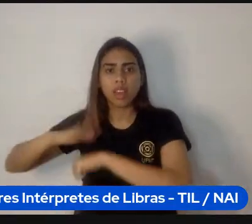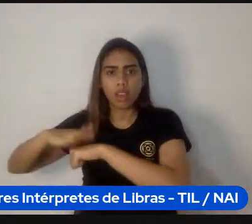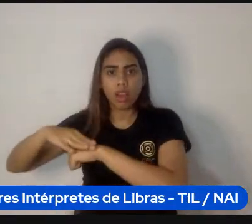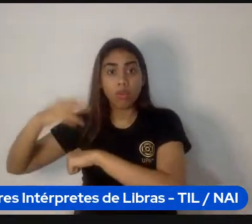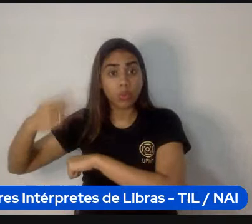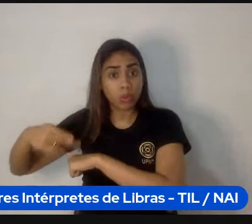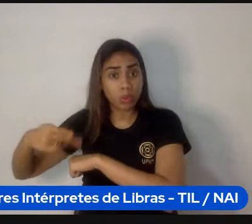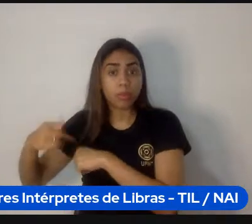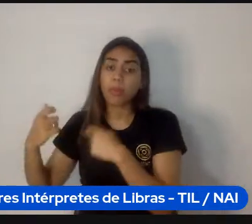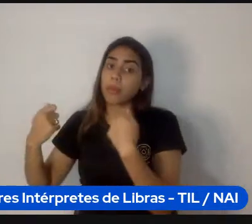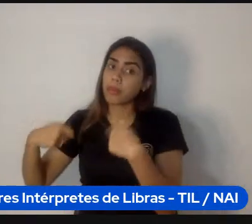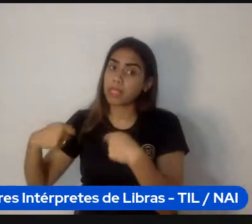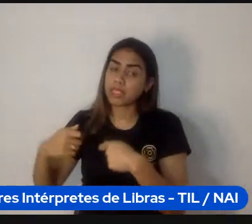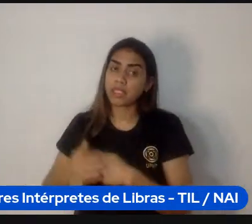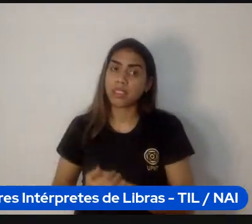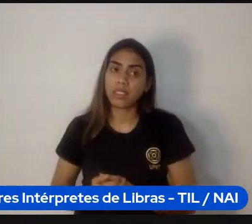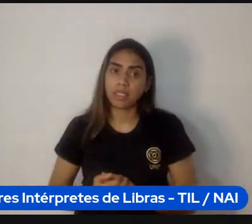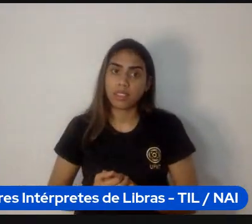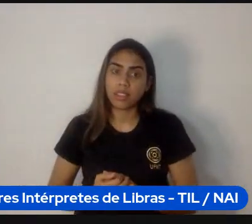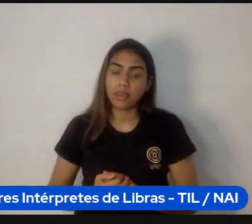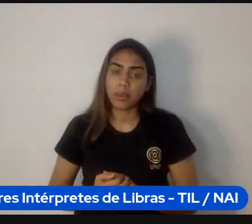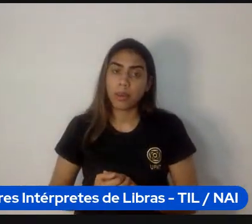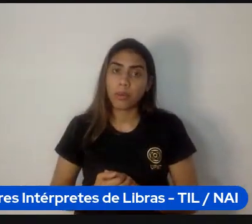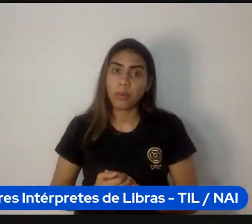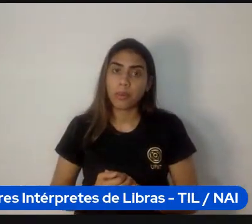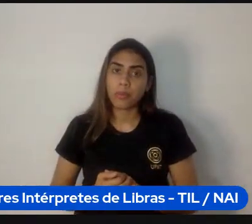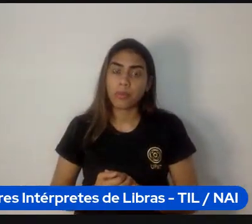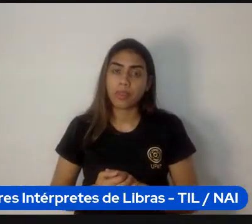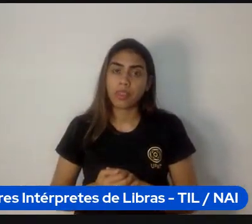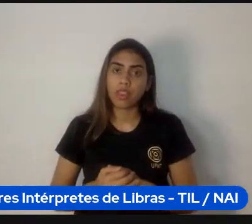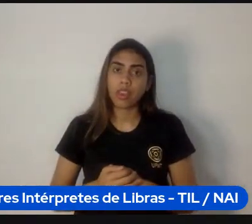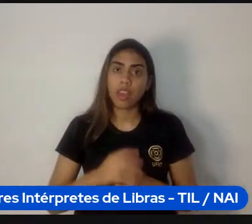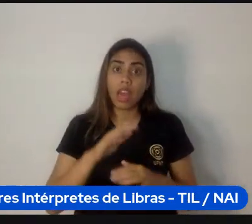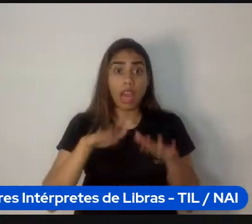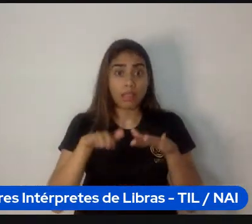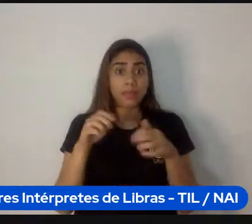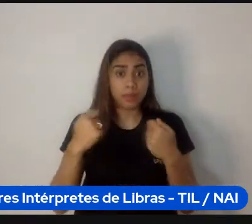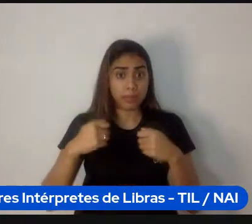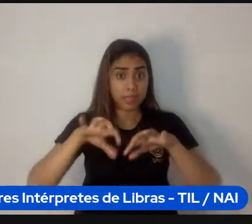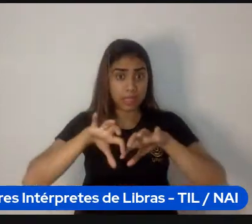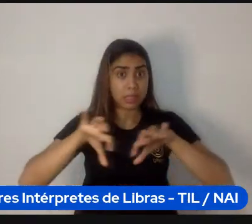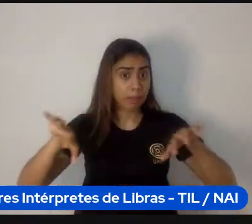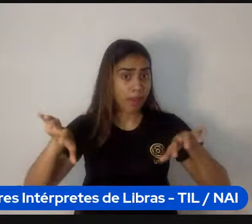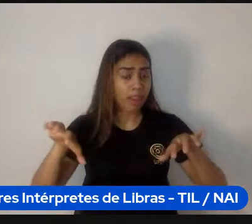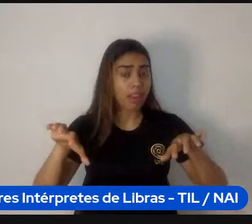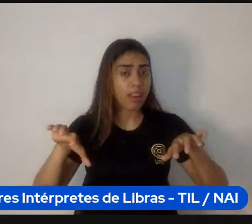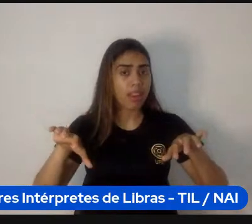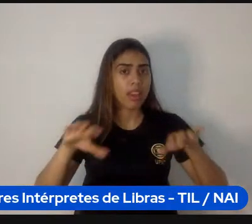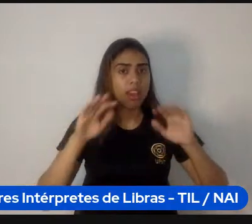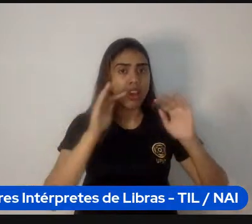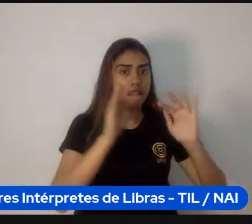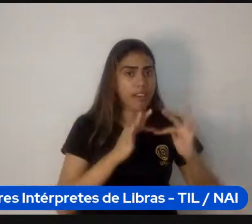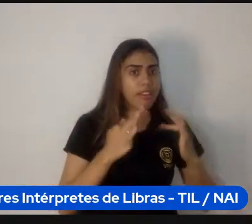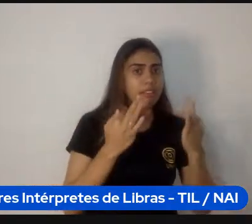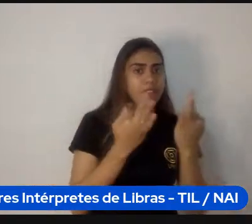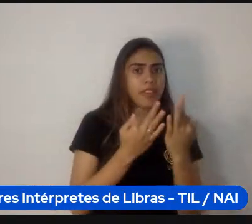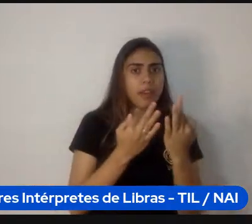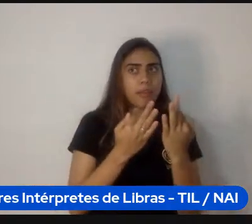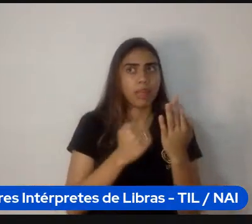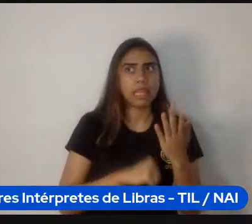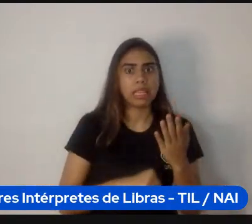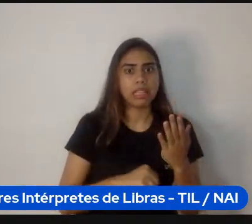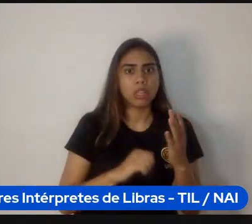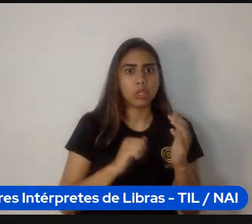escola, né? As famílias ficam nas suas casas. As famílias vão para a escola quando a escola não tem políticas, né, para